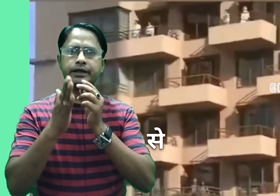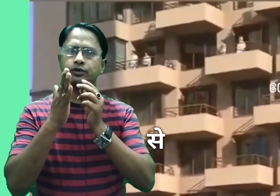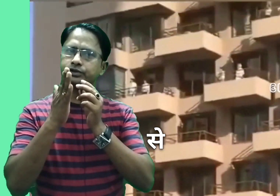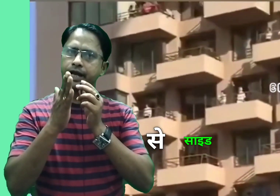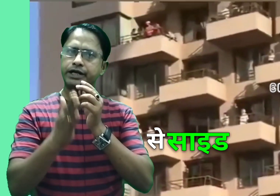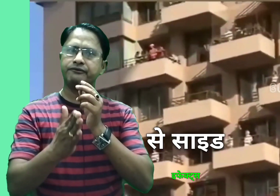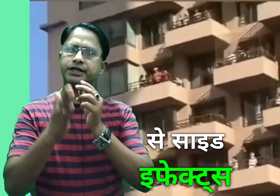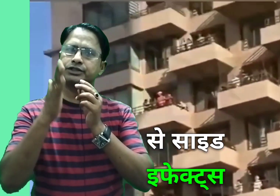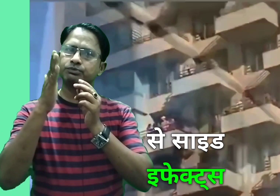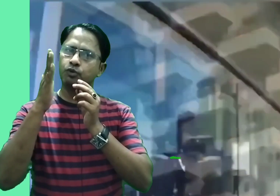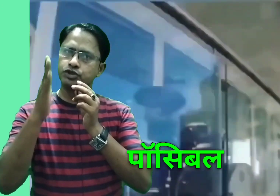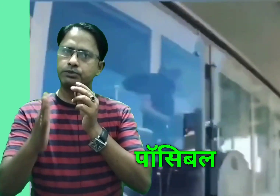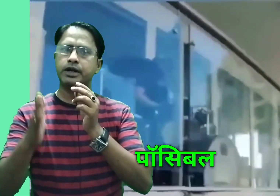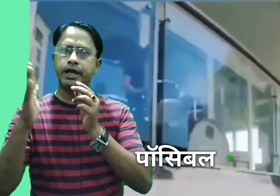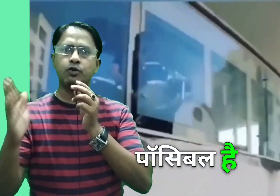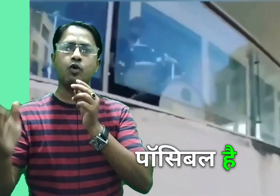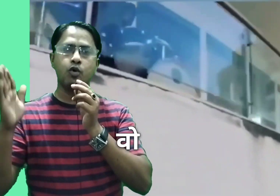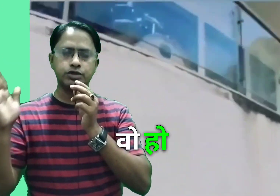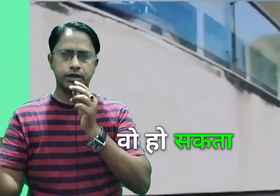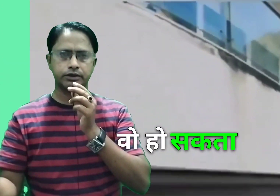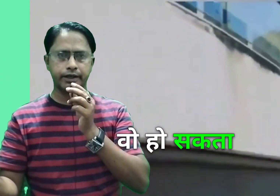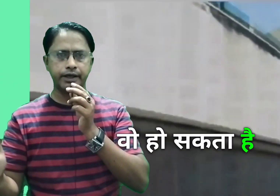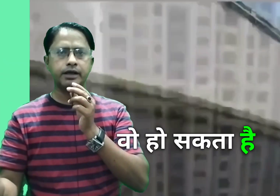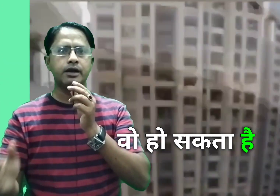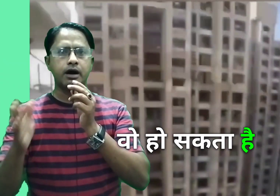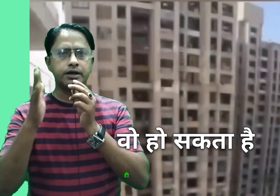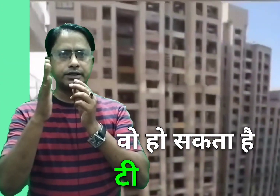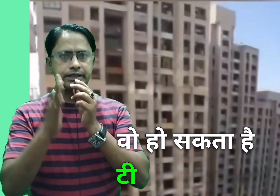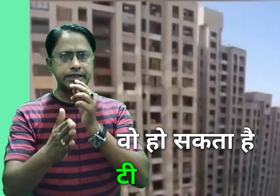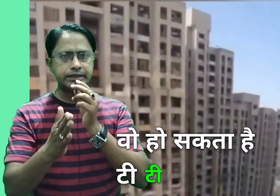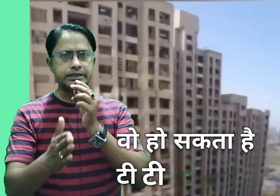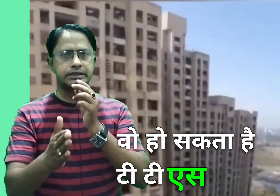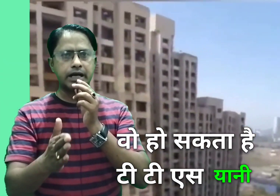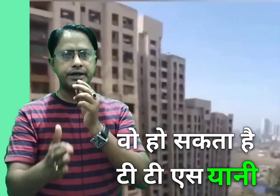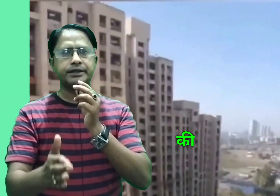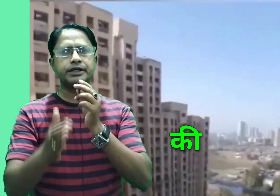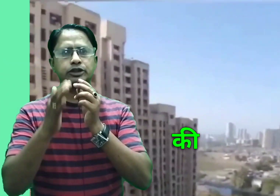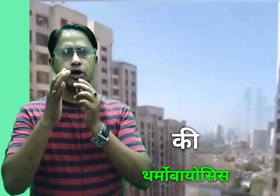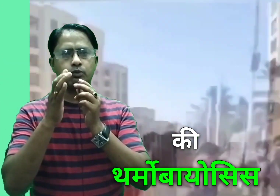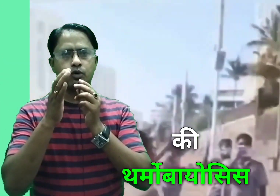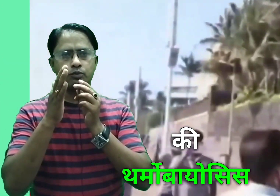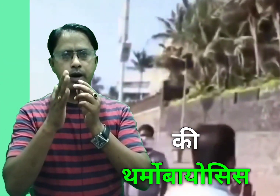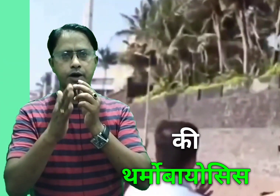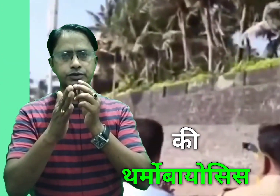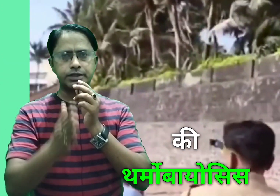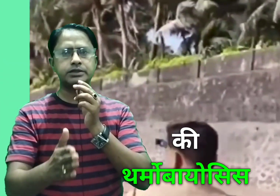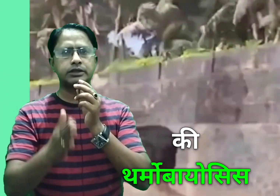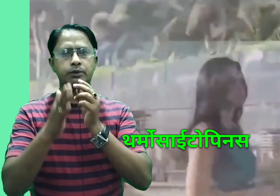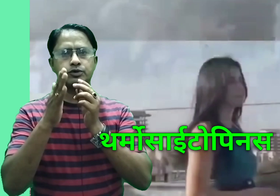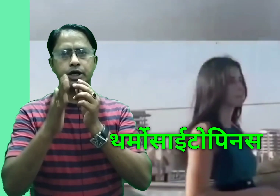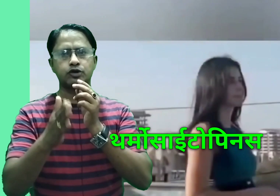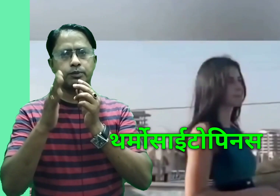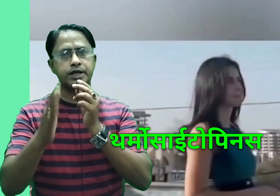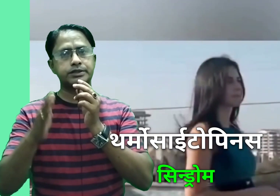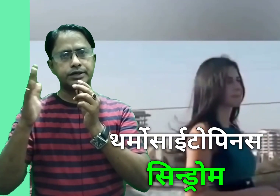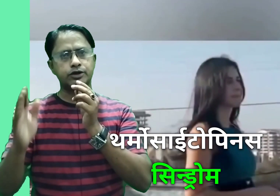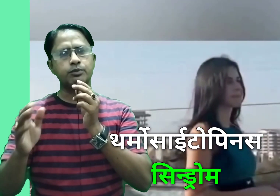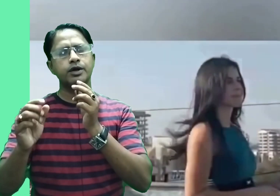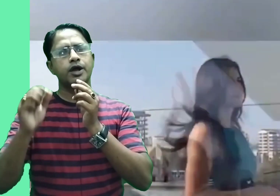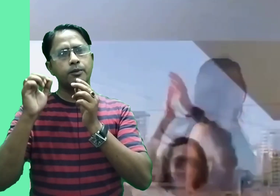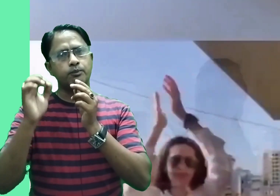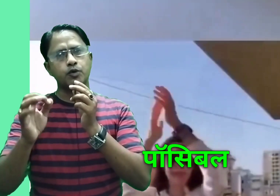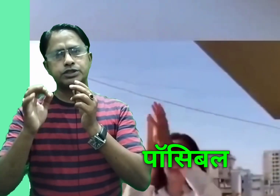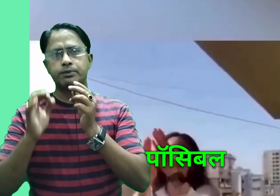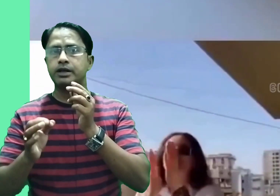से साइड इफ़ेक्ट पॉसिबल है, वो हो सकता है। और TTS यानी कि थर्मोबायोसिस थर्मोसाइटोपेनिया